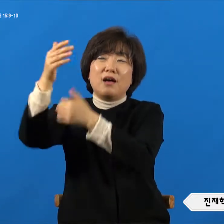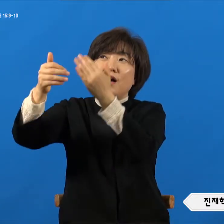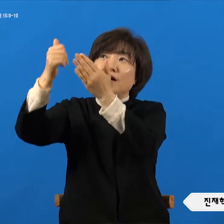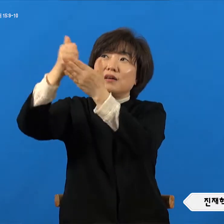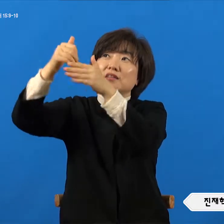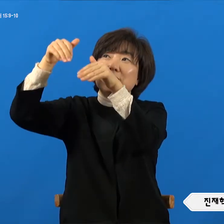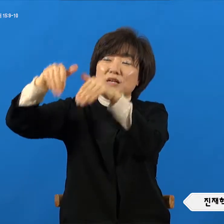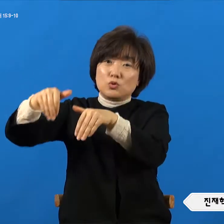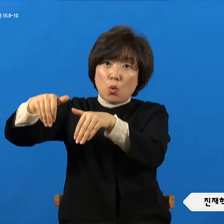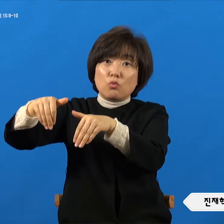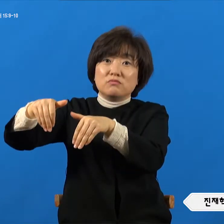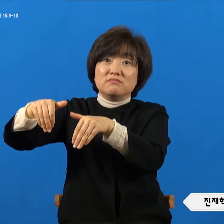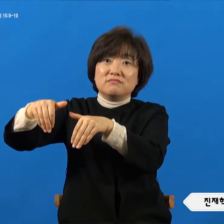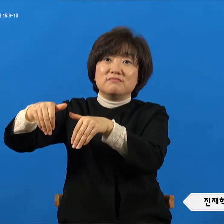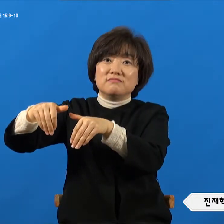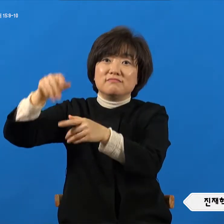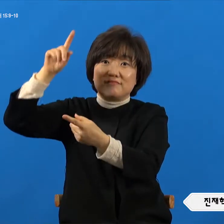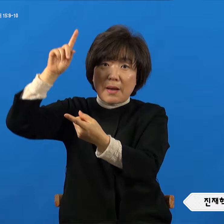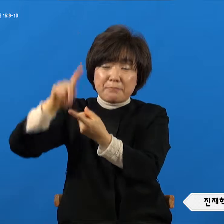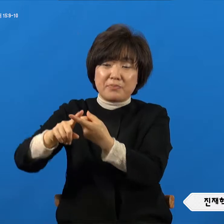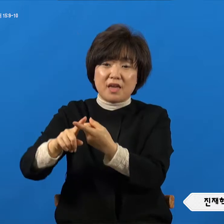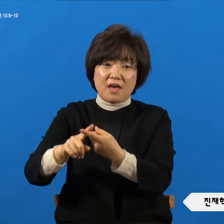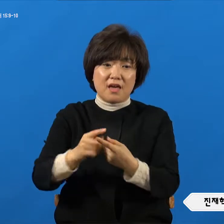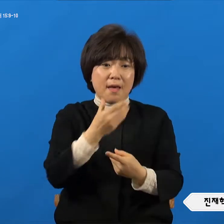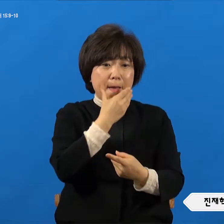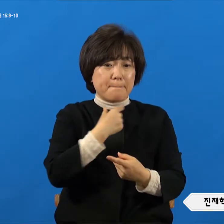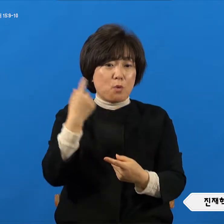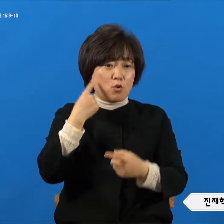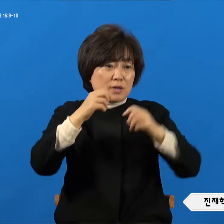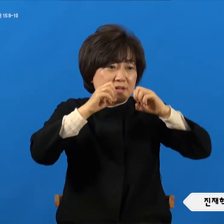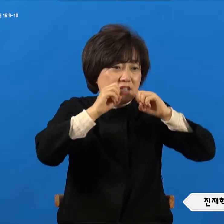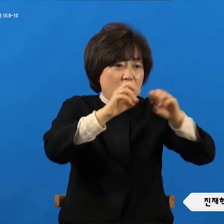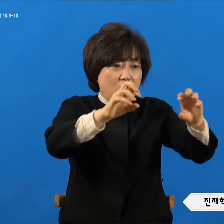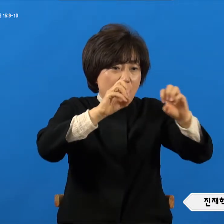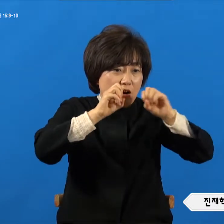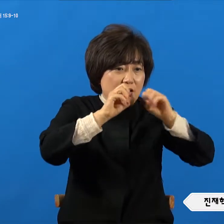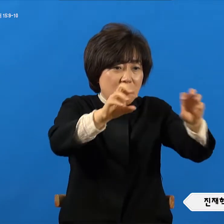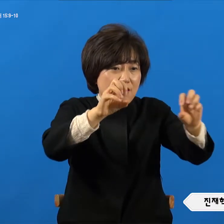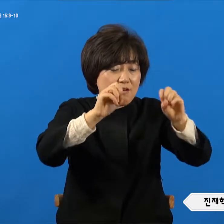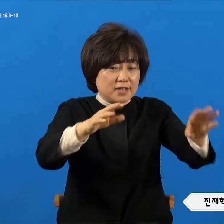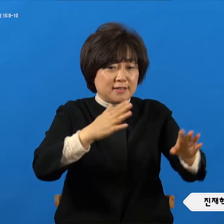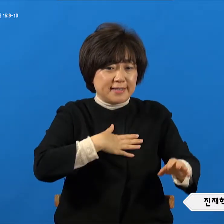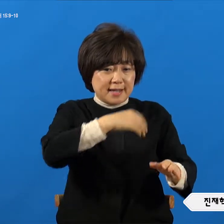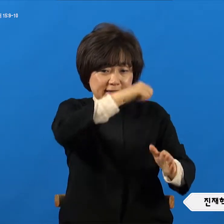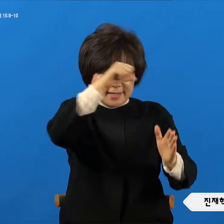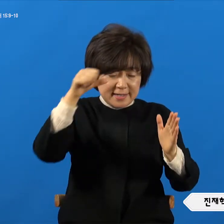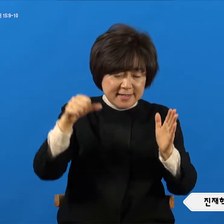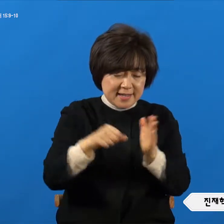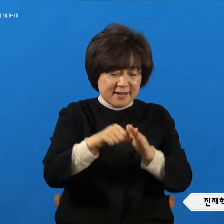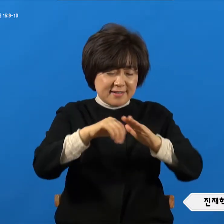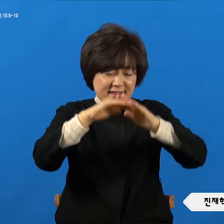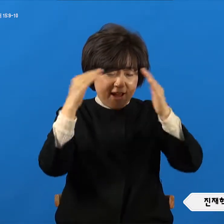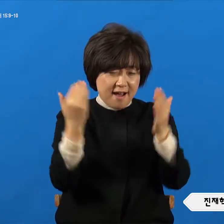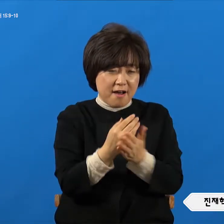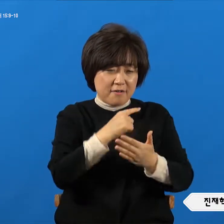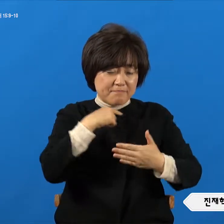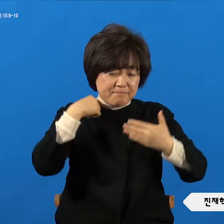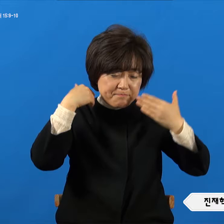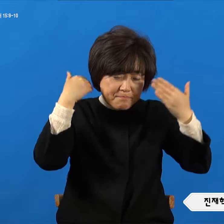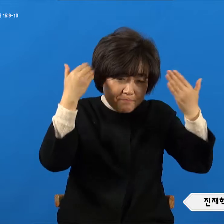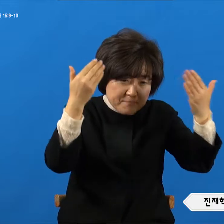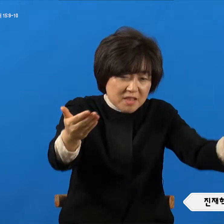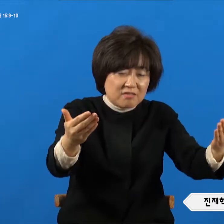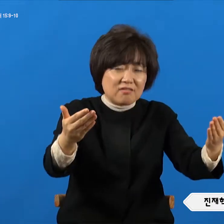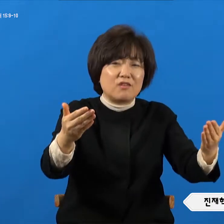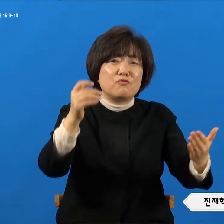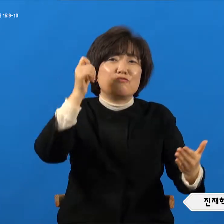복음을 향해 그의 삶을 불붙듯 다 드렸던 위대한 하나님의 종 사도 바울. 그가